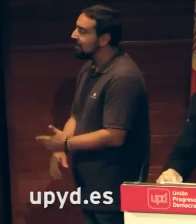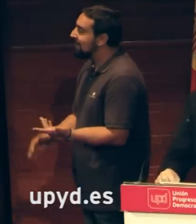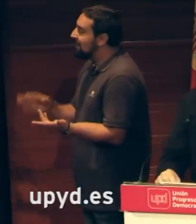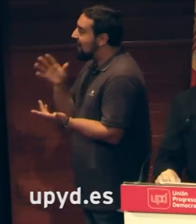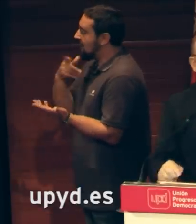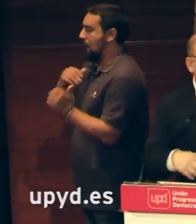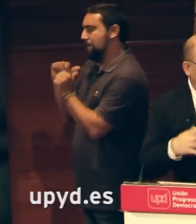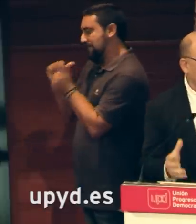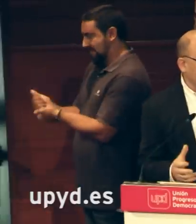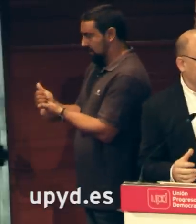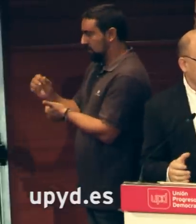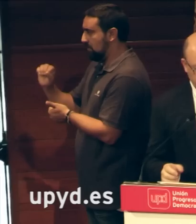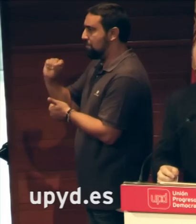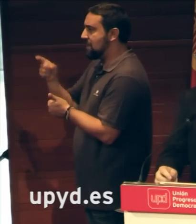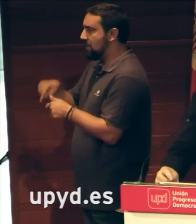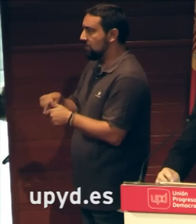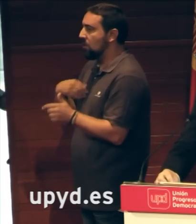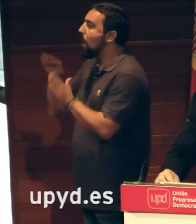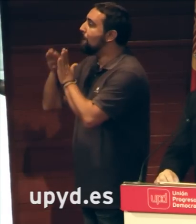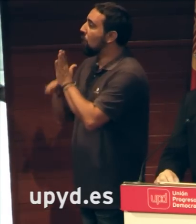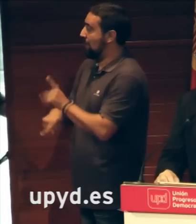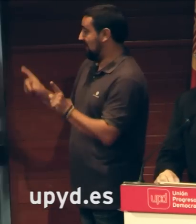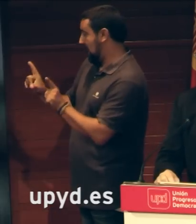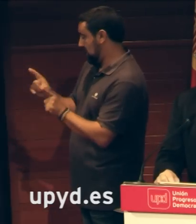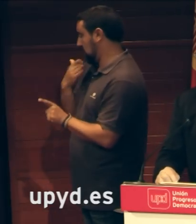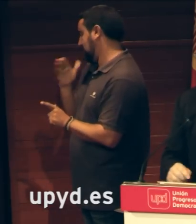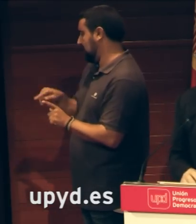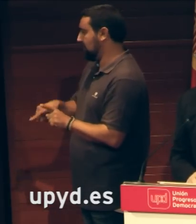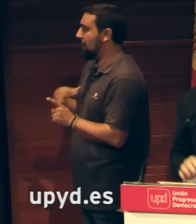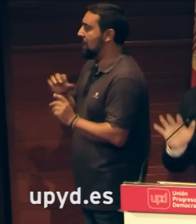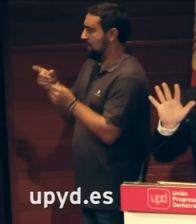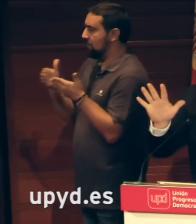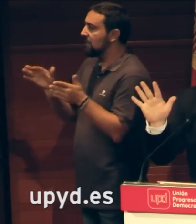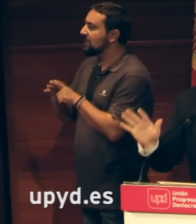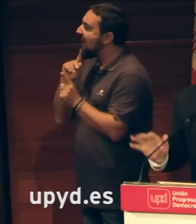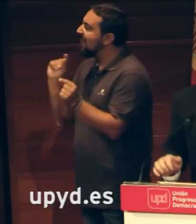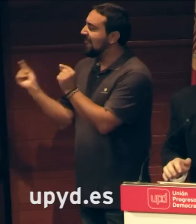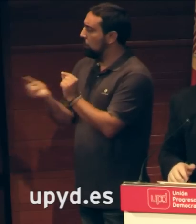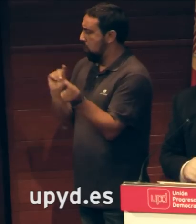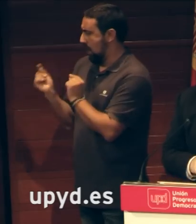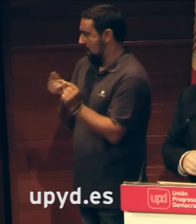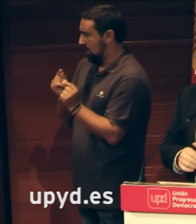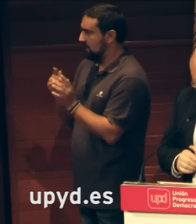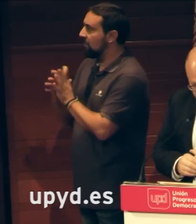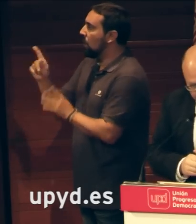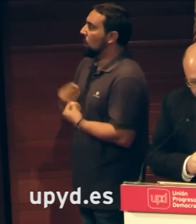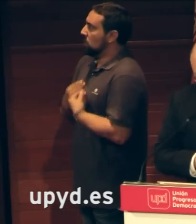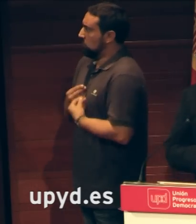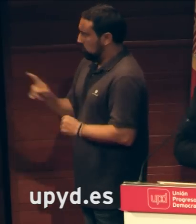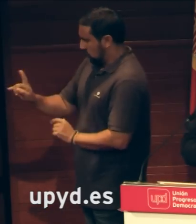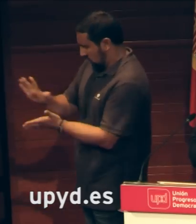vamos a empezar ya con nuestro primer bloque de este programa de televisión, que es la tertulia. No os asustéis, no os